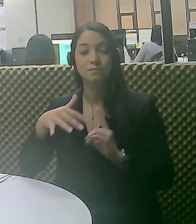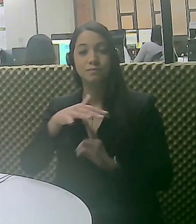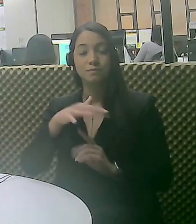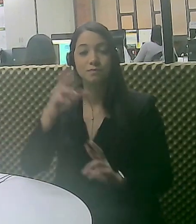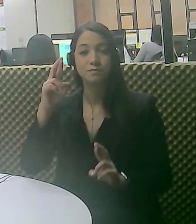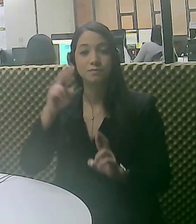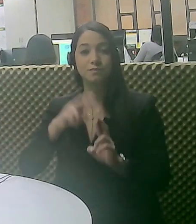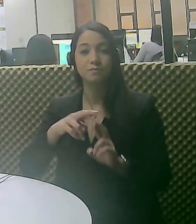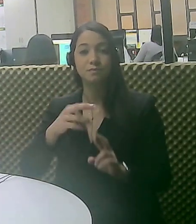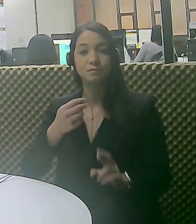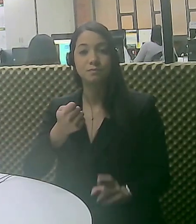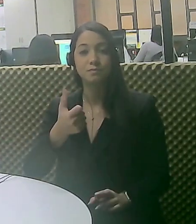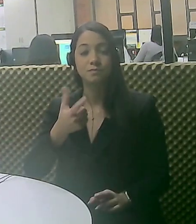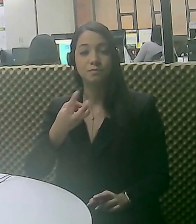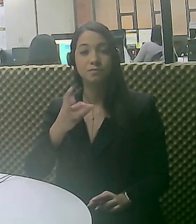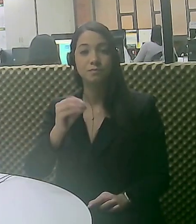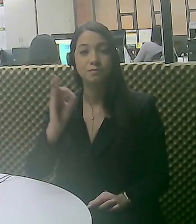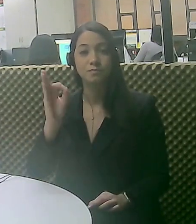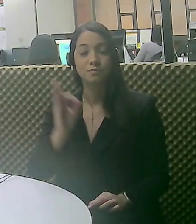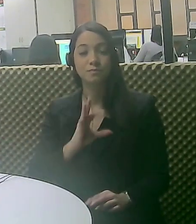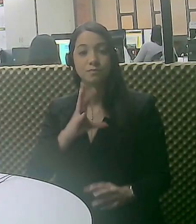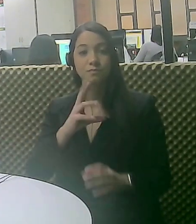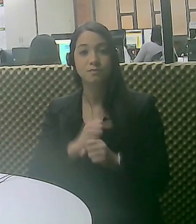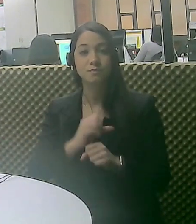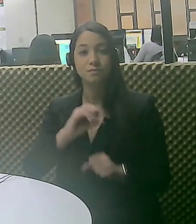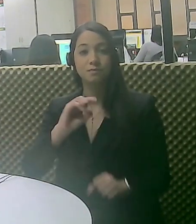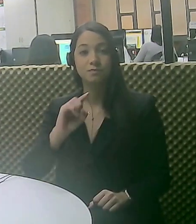representa quase 30% de um total de